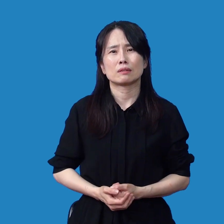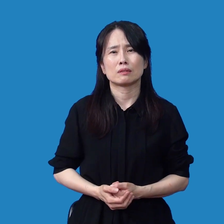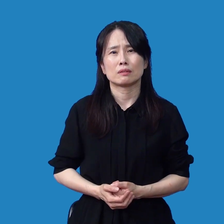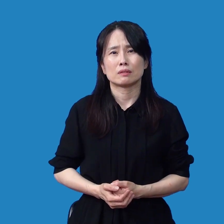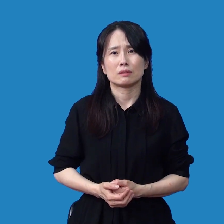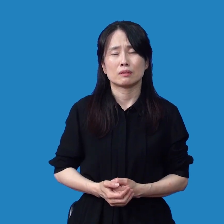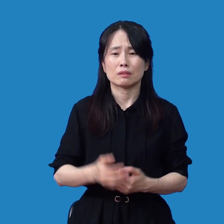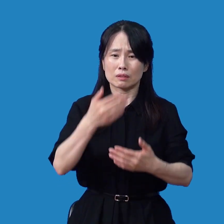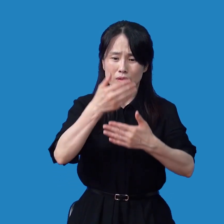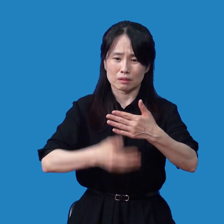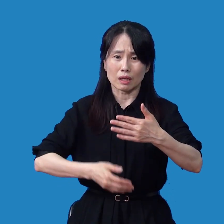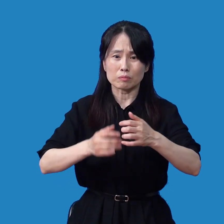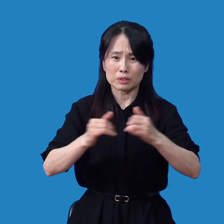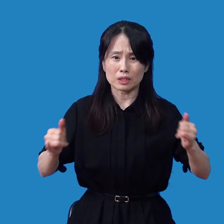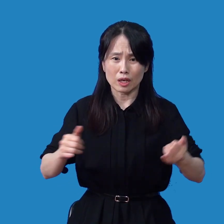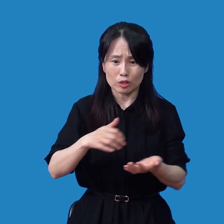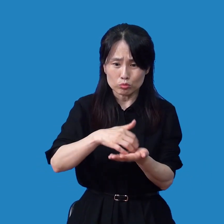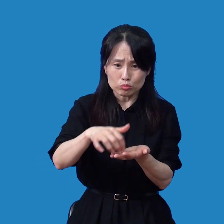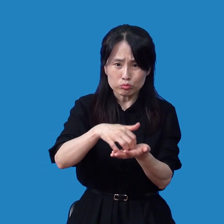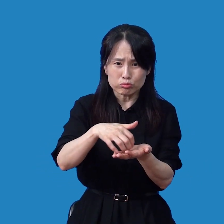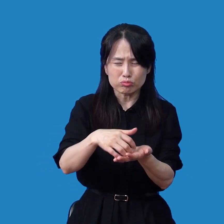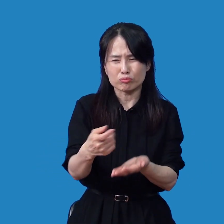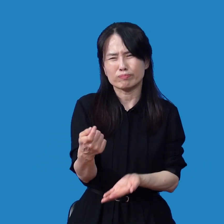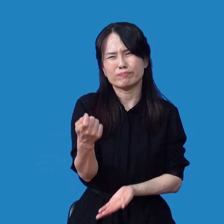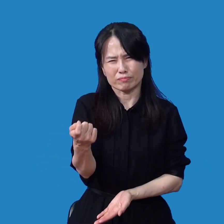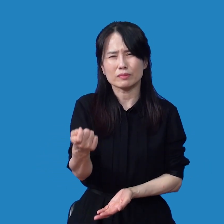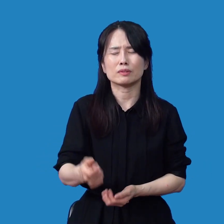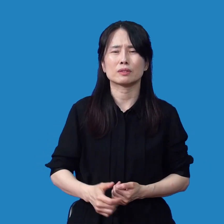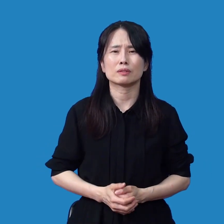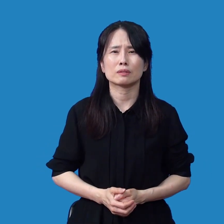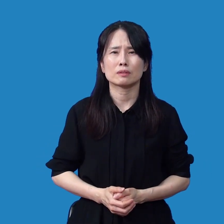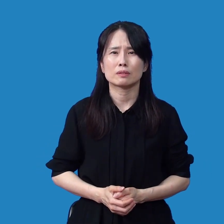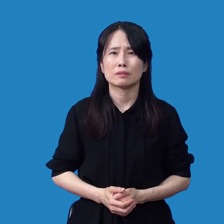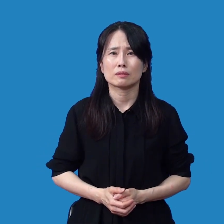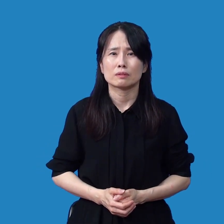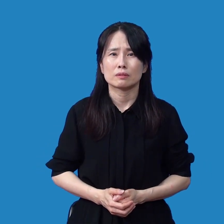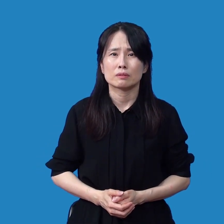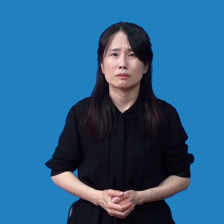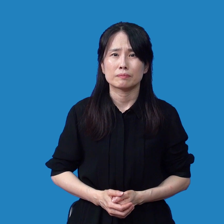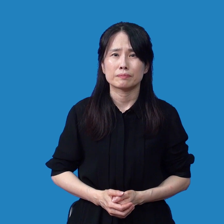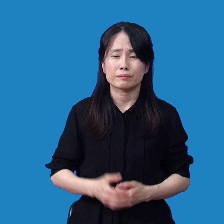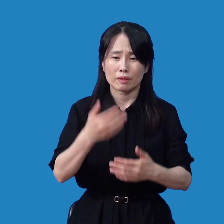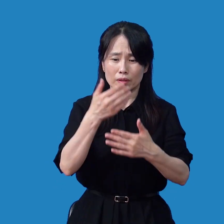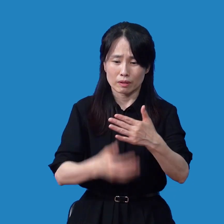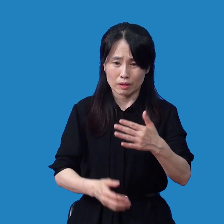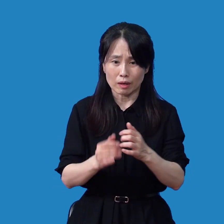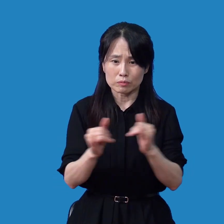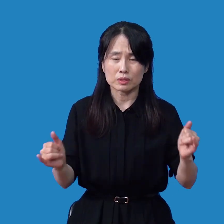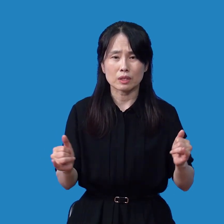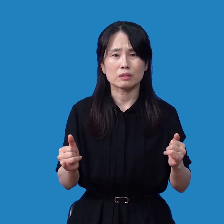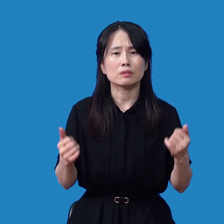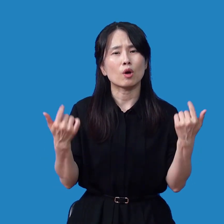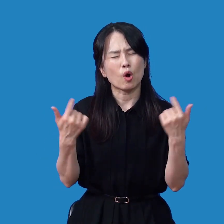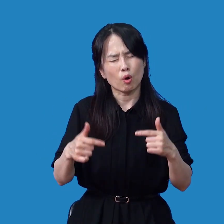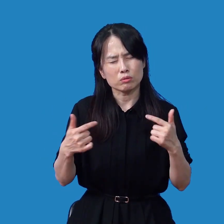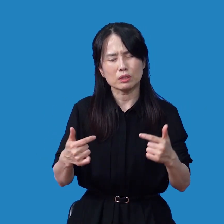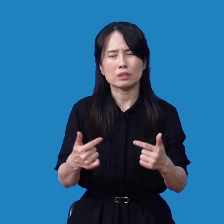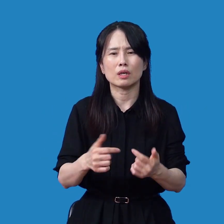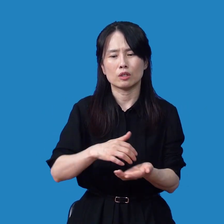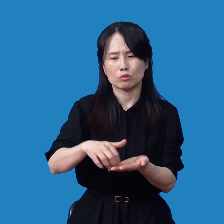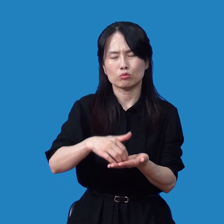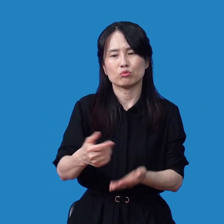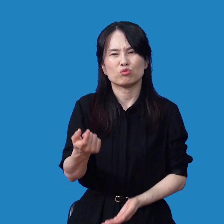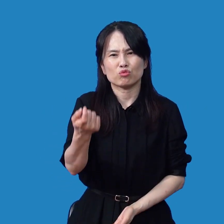시대마다 남은 자는 숫자로 보면 적습니다. 남은 자는 언제나 소수입니다.